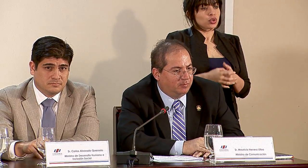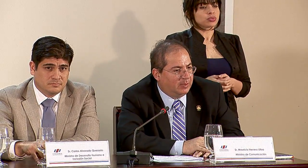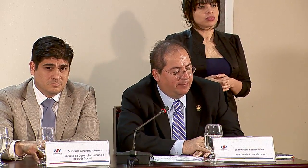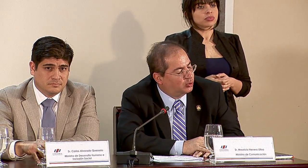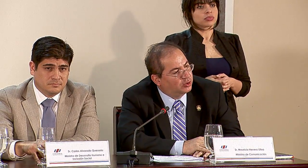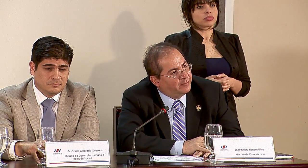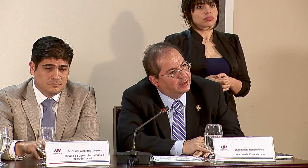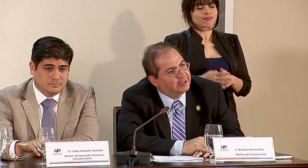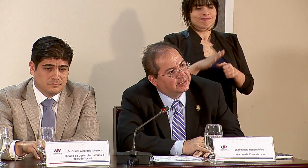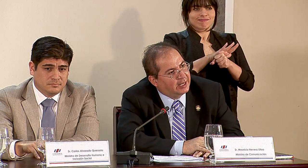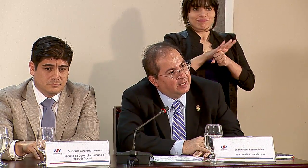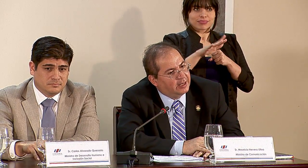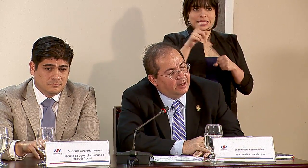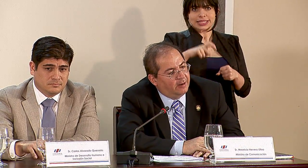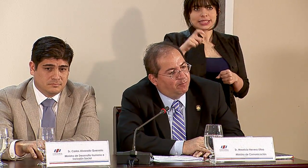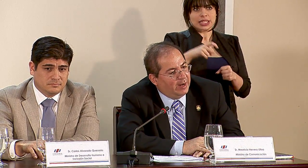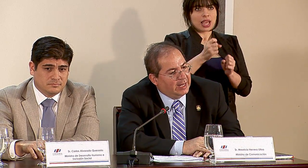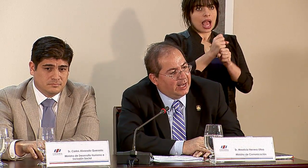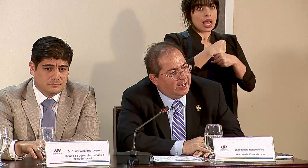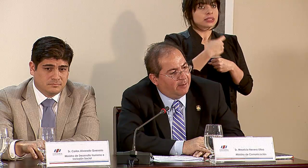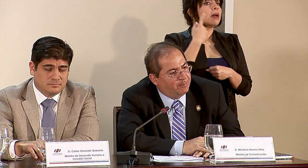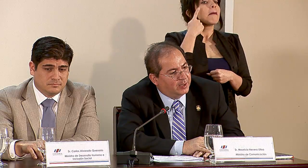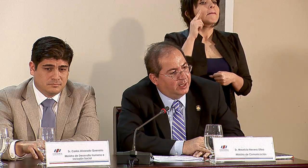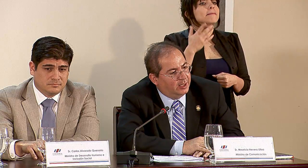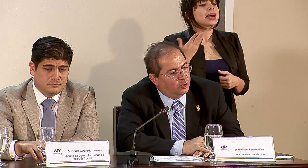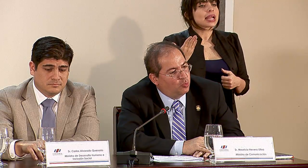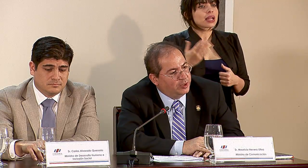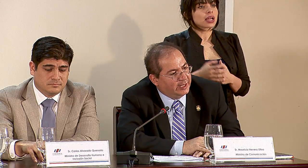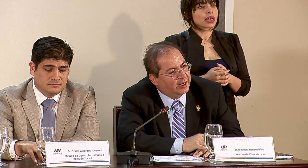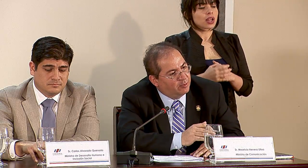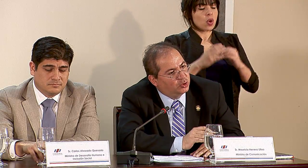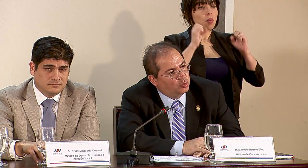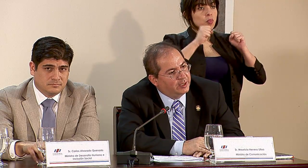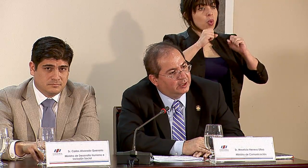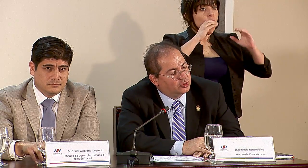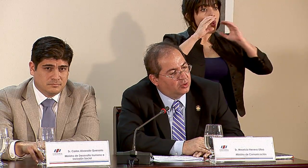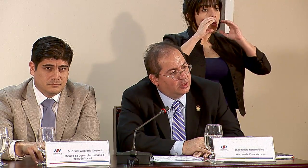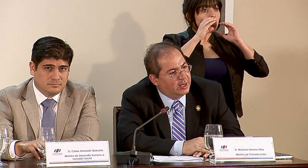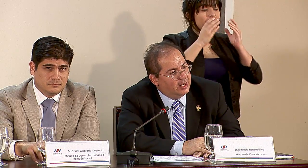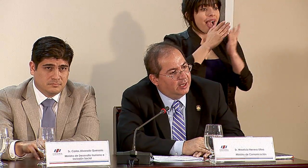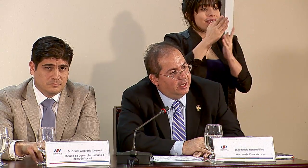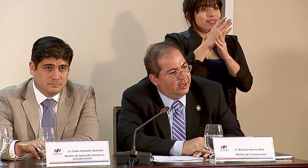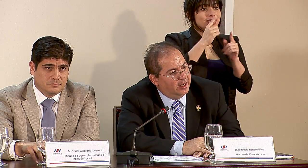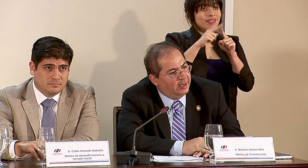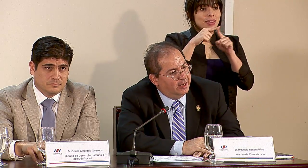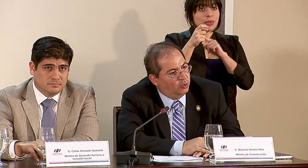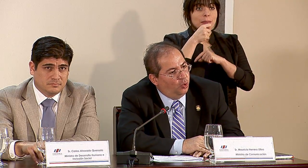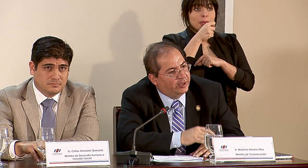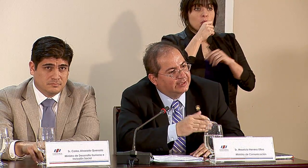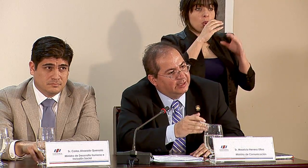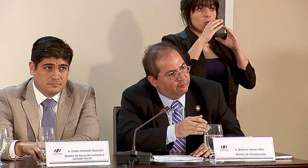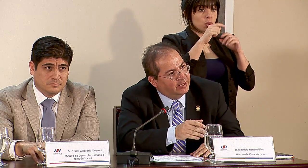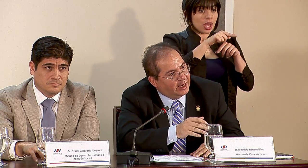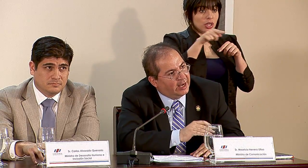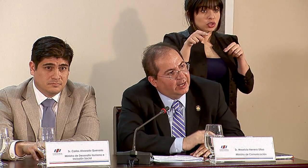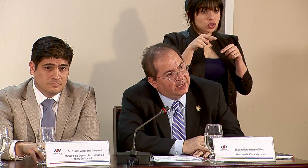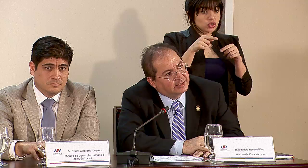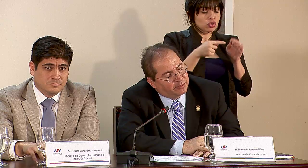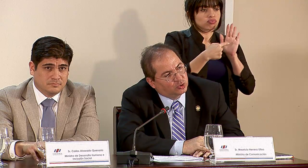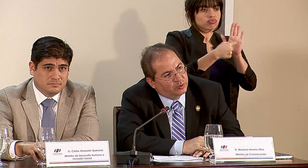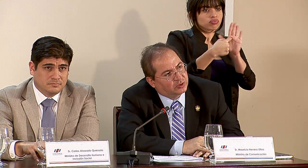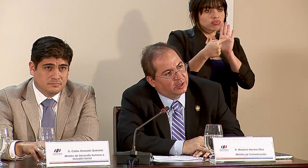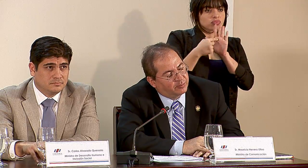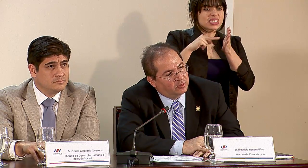absolutamente necesaria para comunicar en medios de comunicación lo que significa